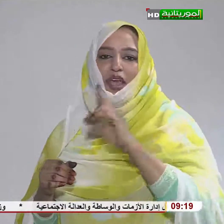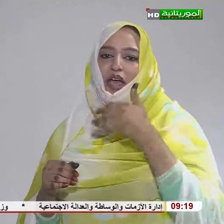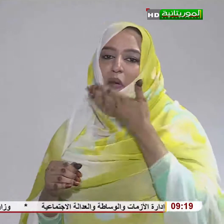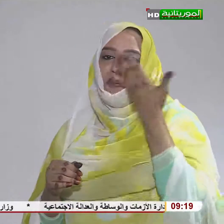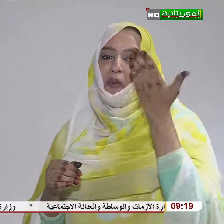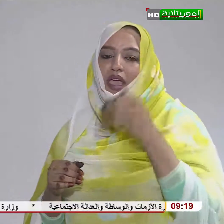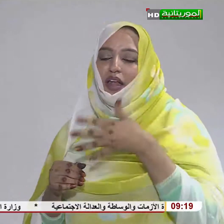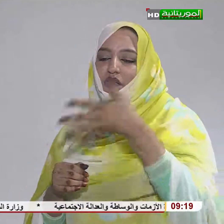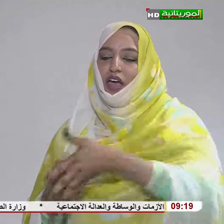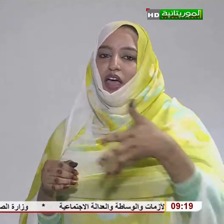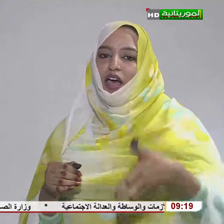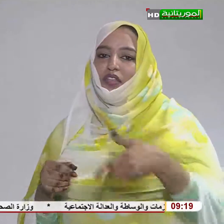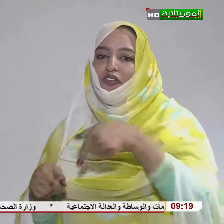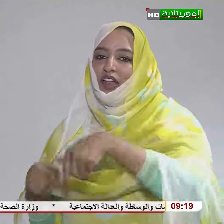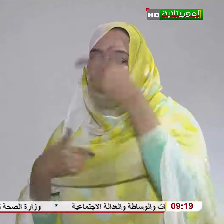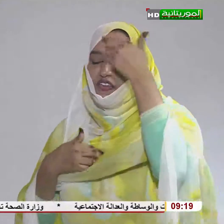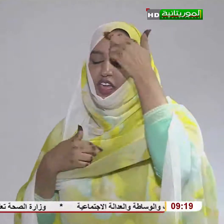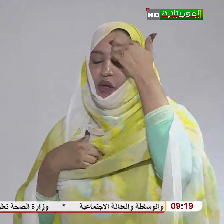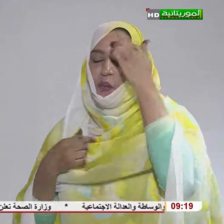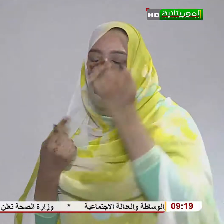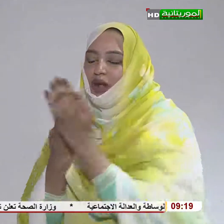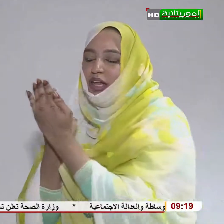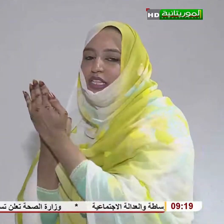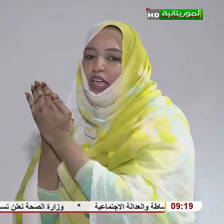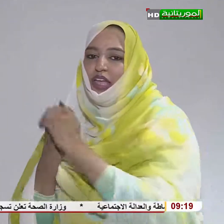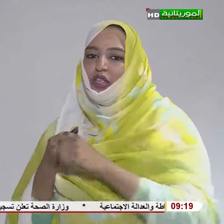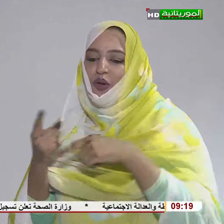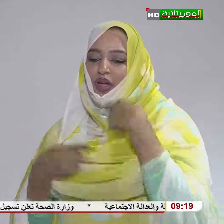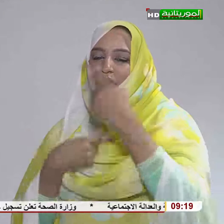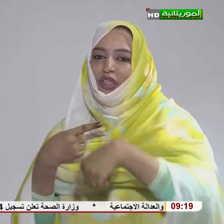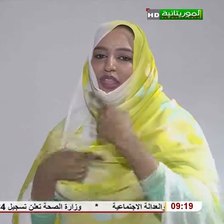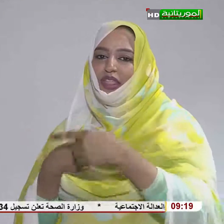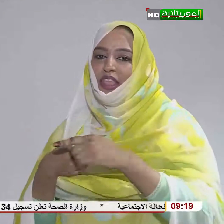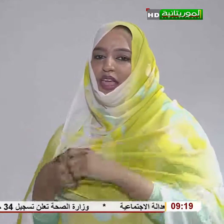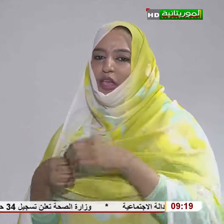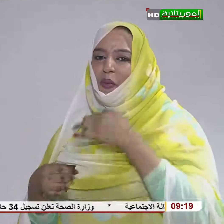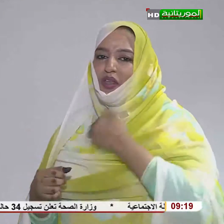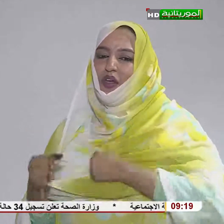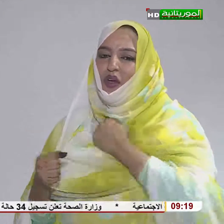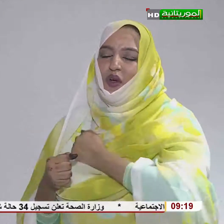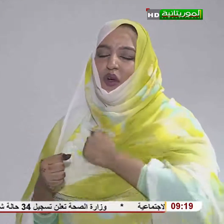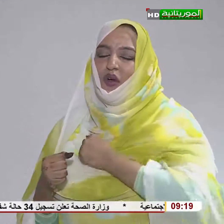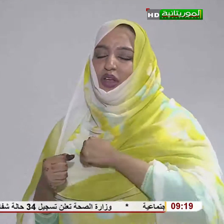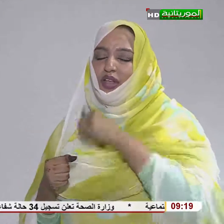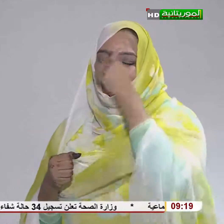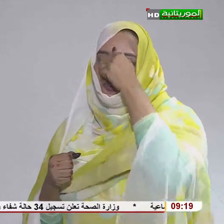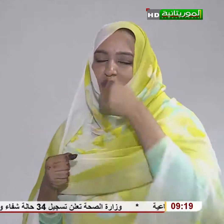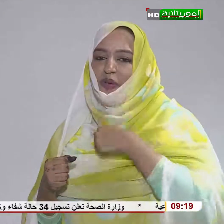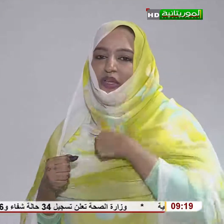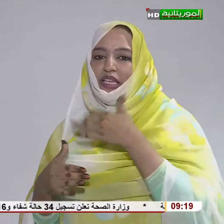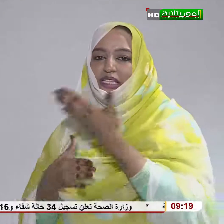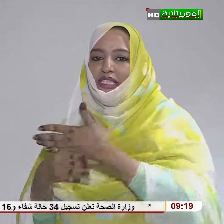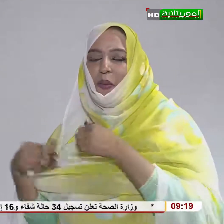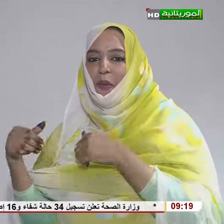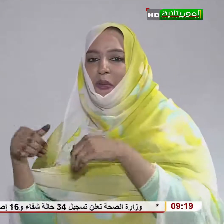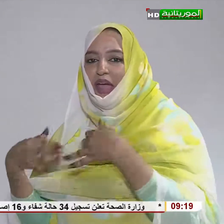الأسرة بمرض التوحد من قبل، ولادة الطفل بوزن أقل من الطبيعي، التعرض إلى الالتهابات